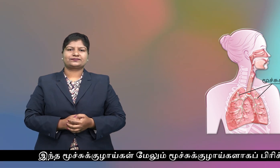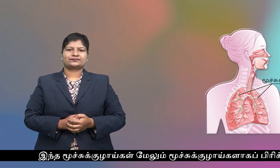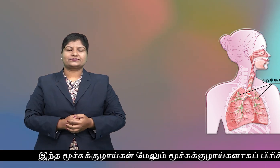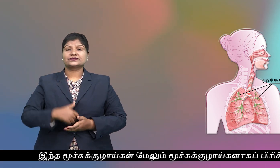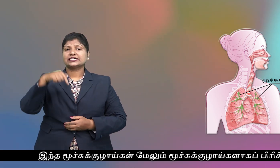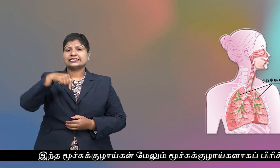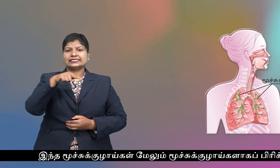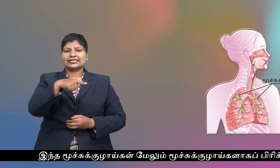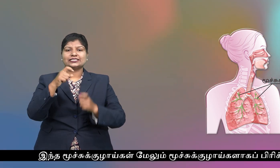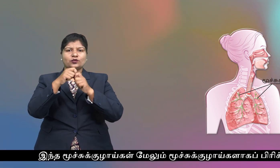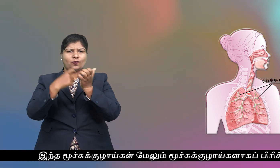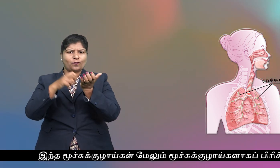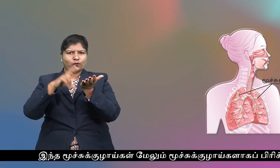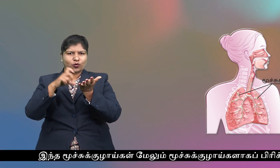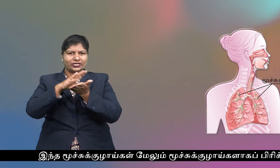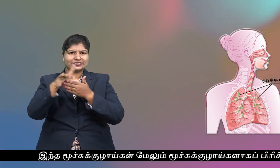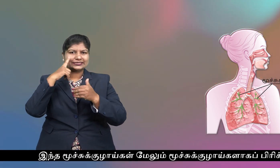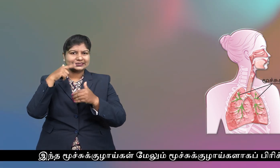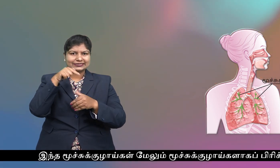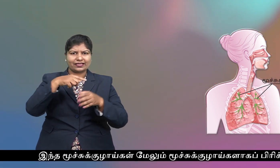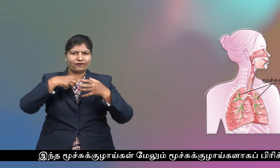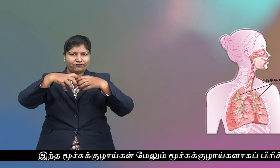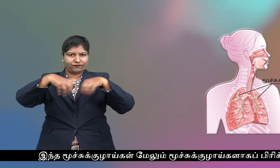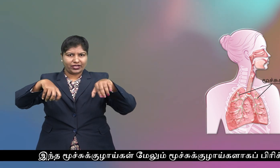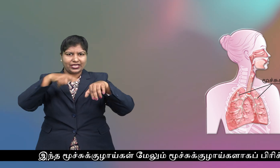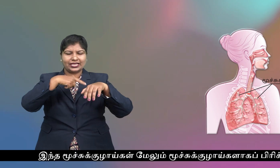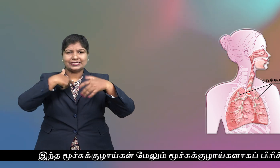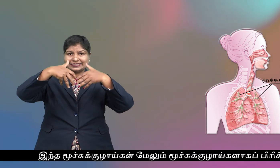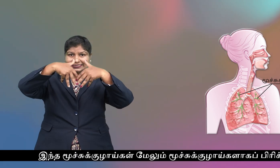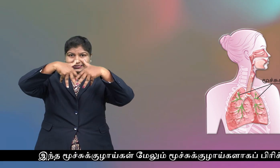இந்த மூச்சுக்குழாய்கள் மேலும் மூச்சுக்குழாய்களாக பிரிக்கப்படுகின்றன.